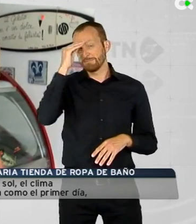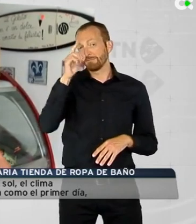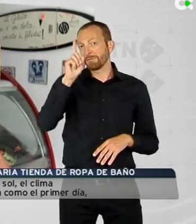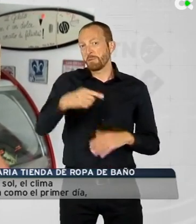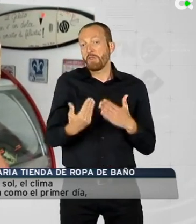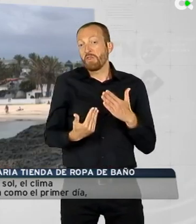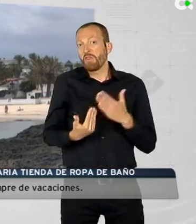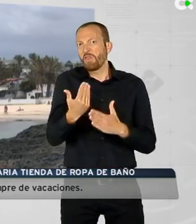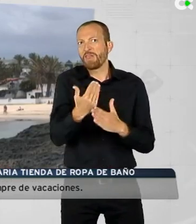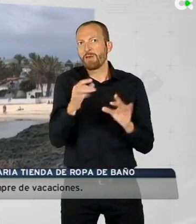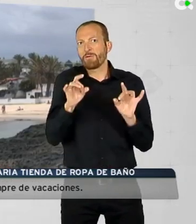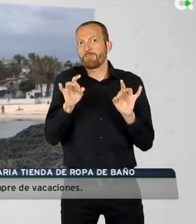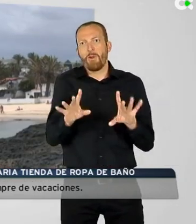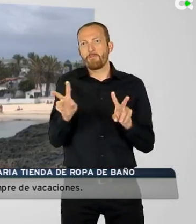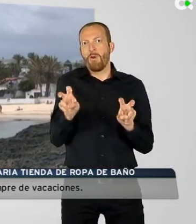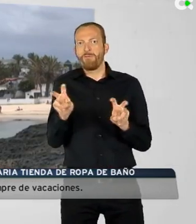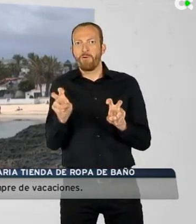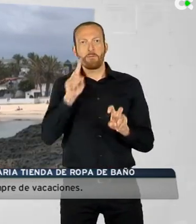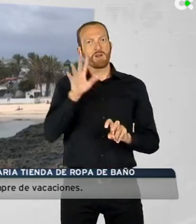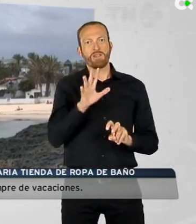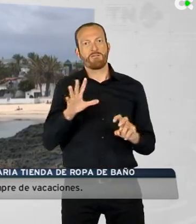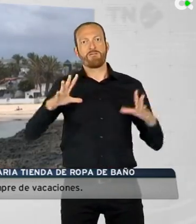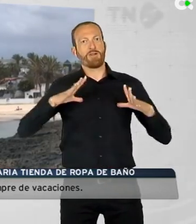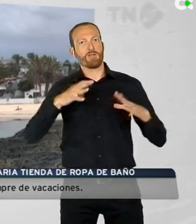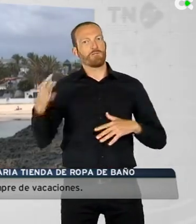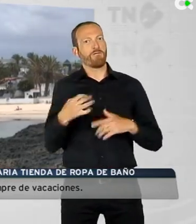cada día como el primer día, como estar siempre de vacaciones.